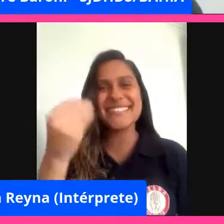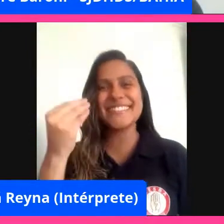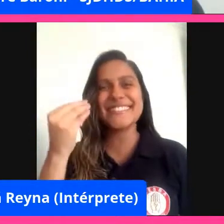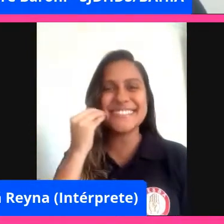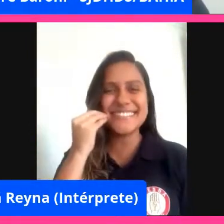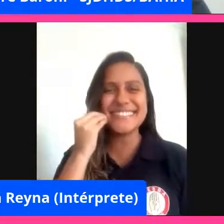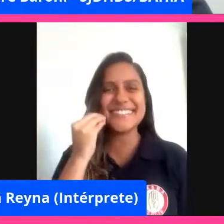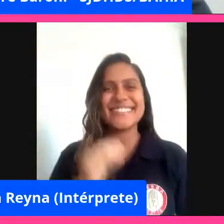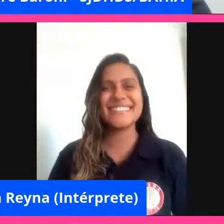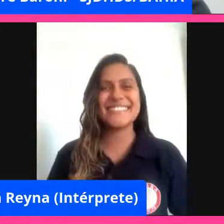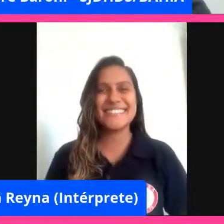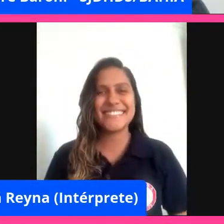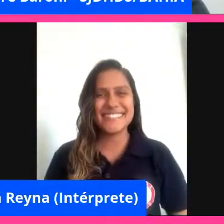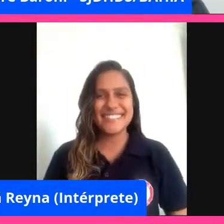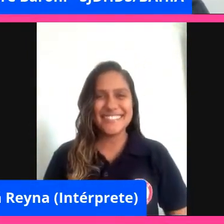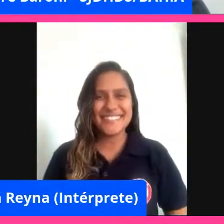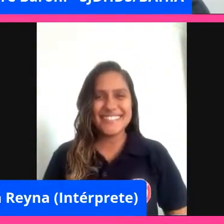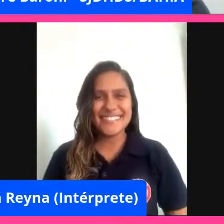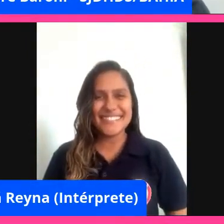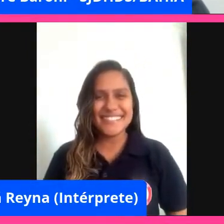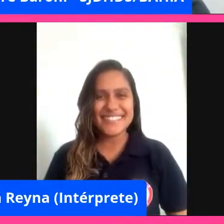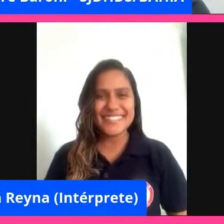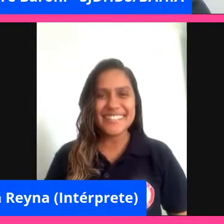Tudo bem?